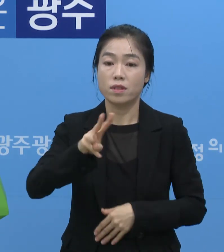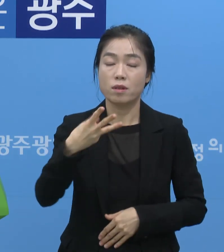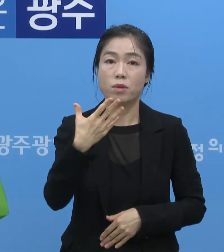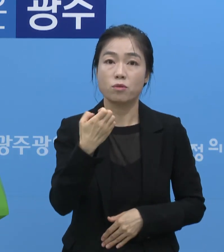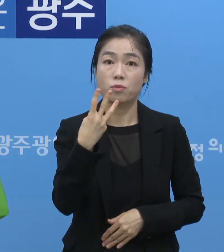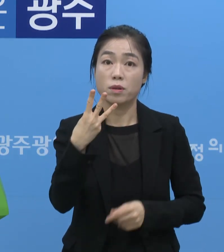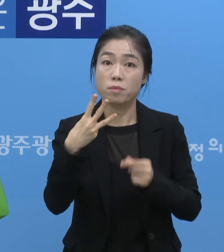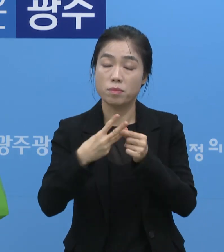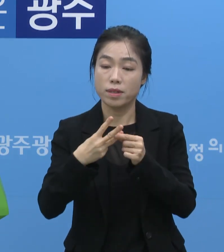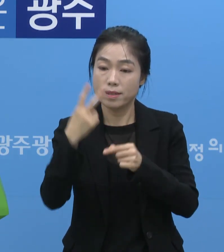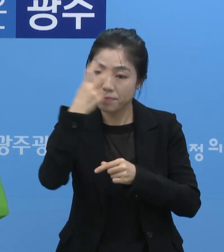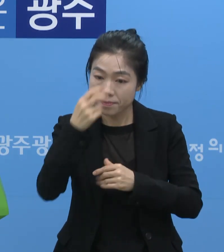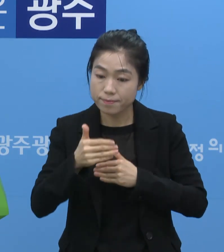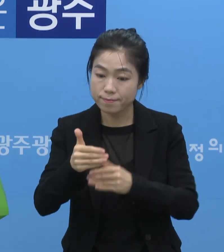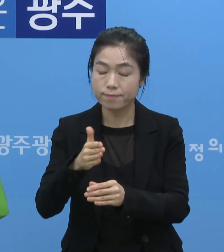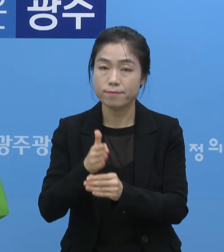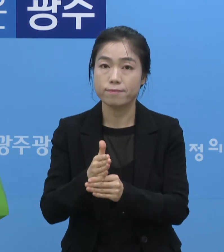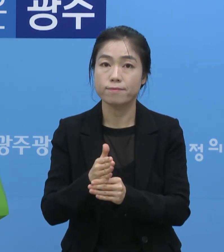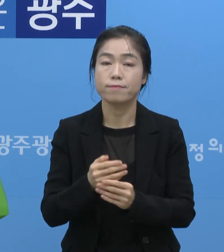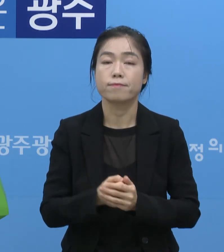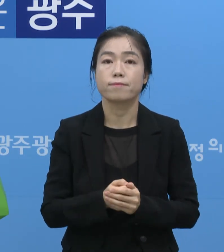393번은 현재 조사 중에 있습니다.